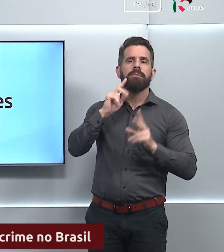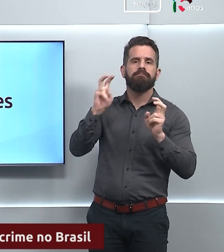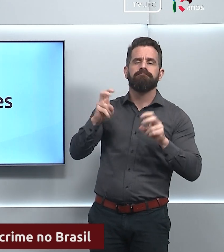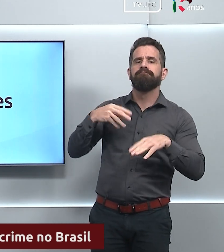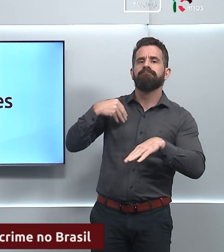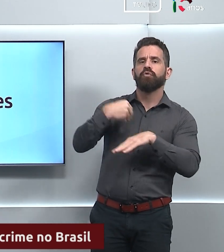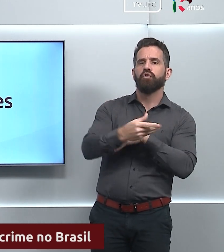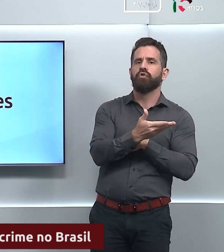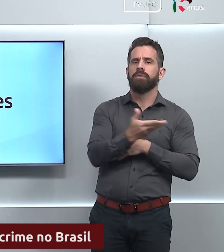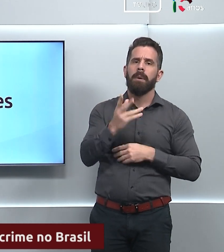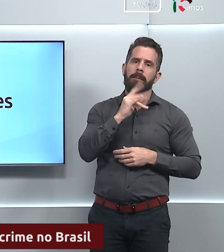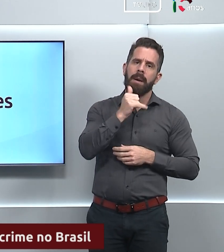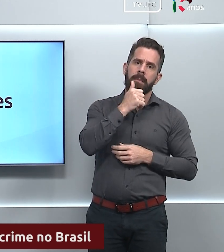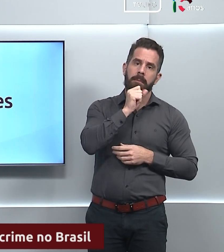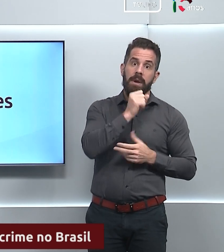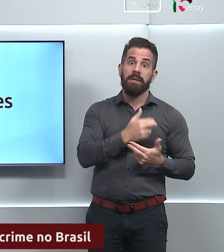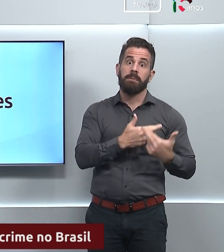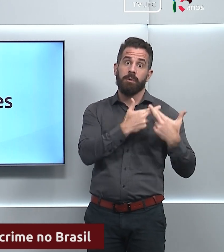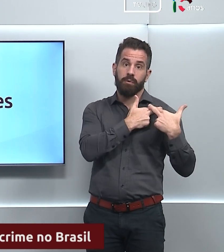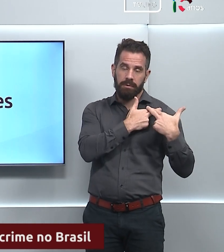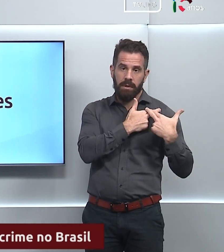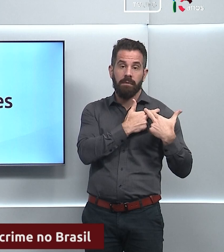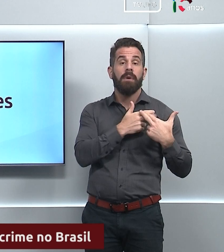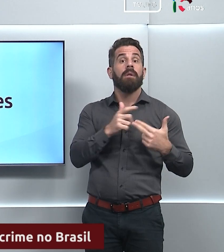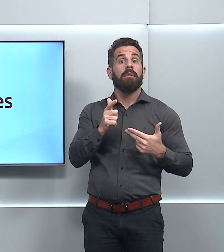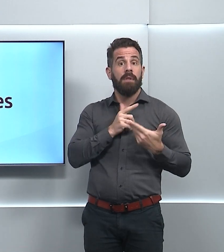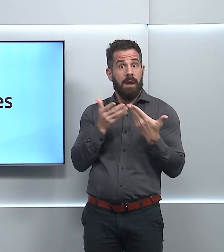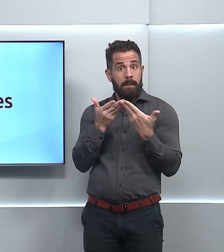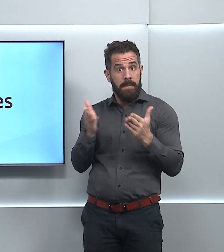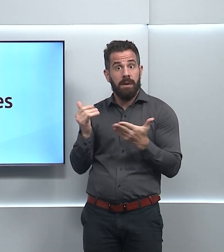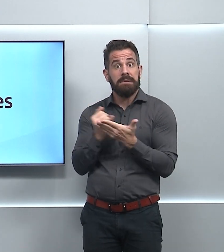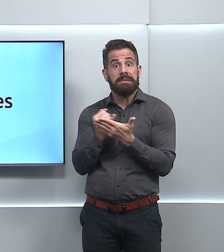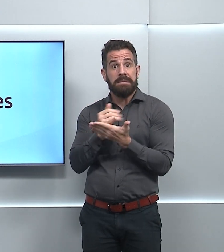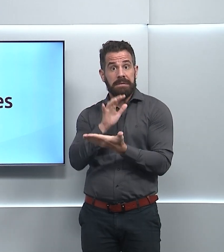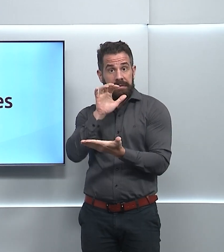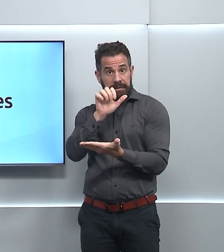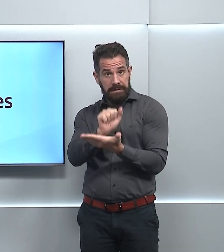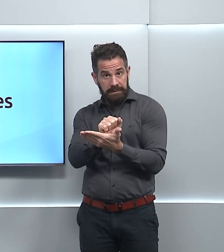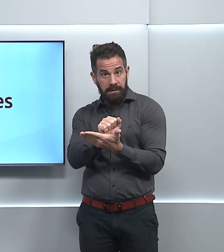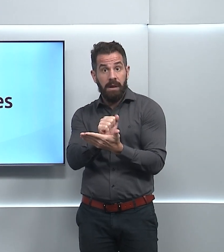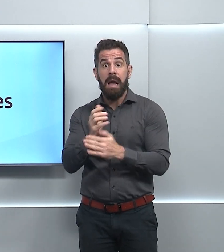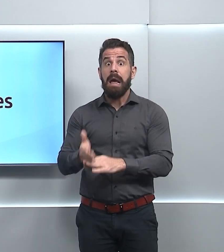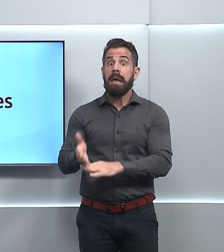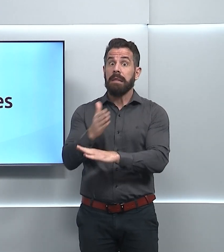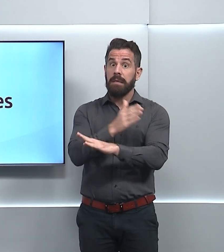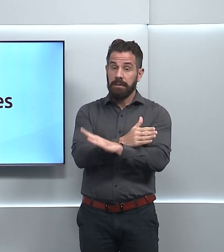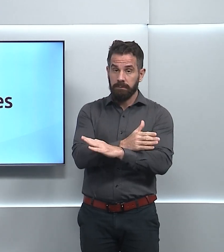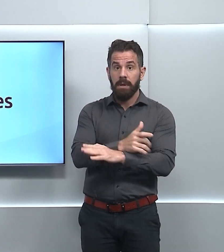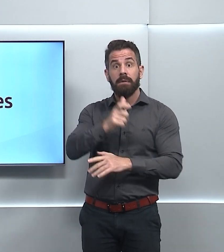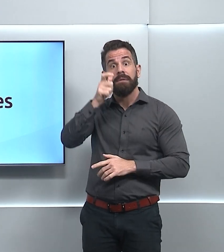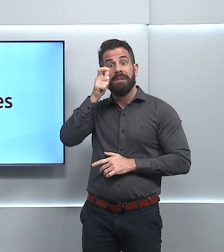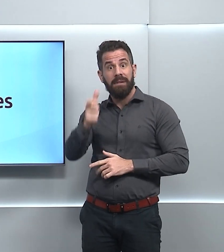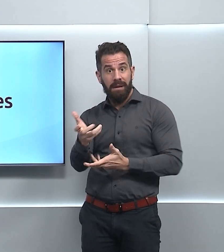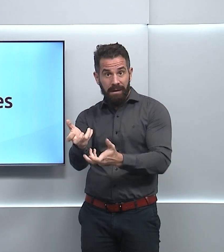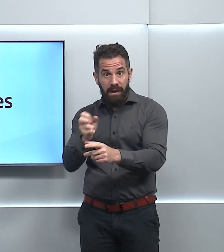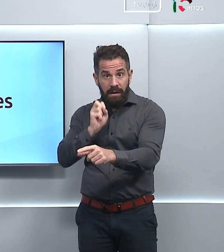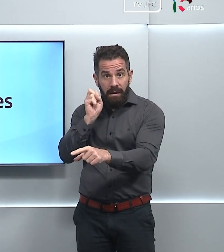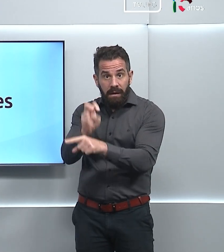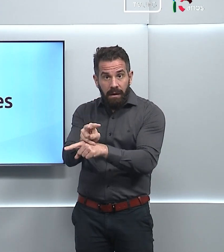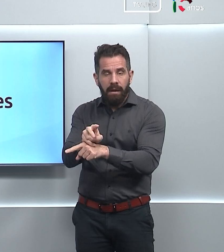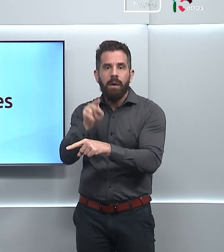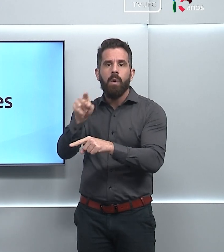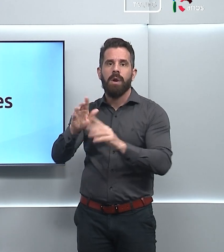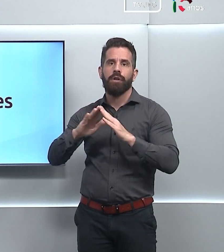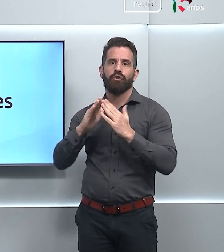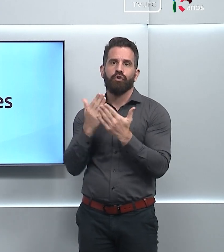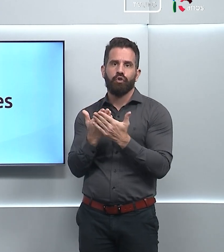e responsáveis. Está aberto o cadastro antecipado para os interessados em vagas na rede municipal de educação